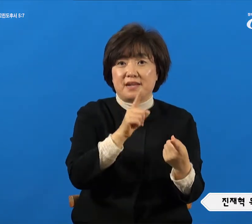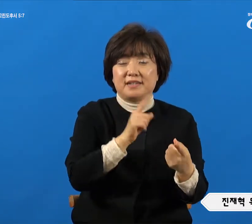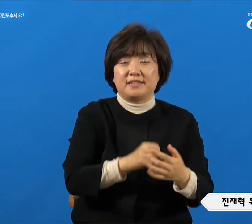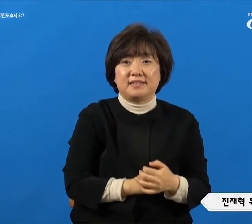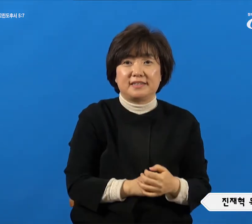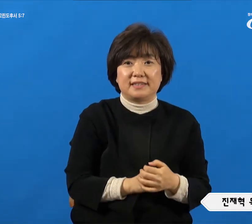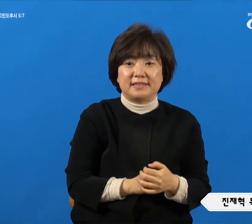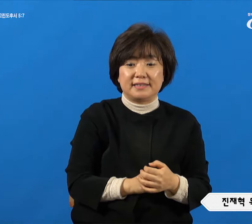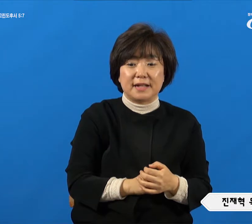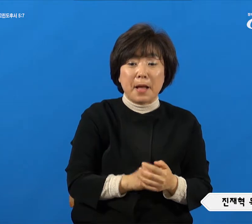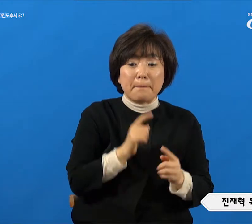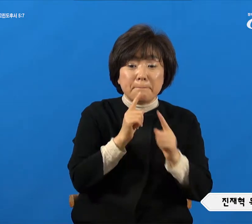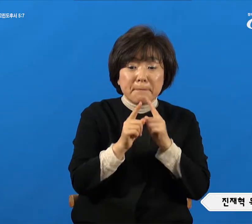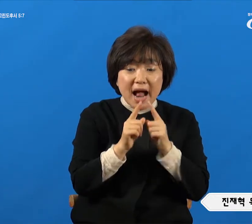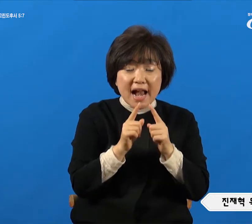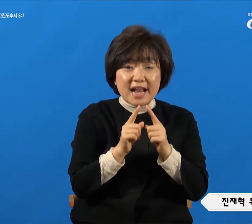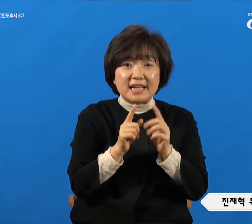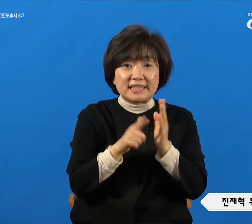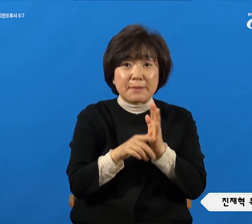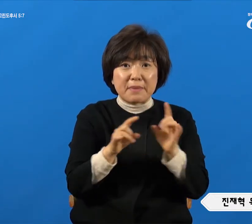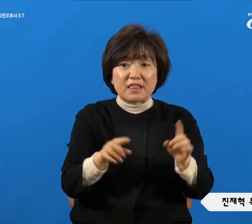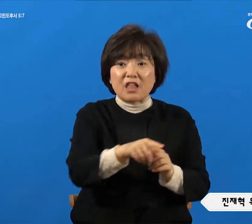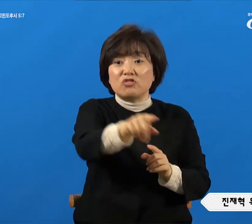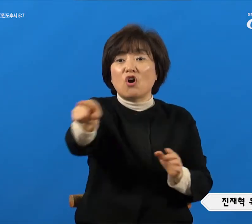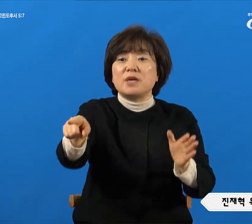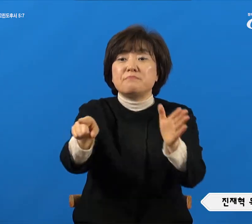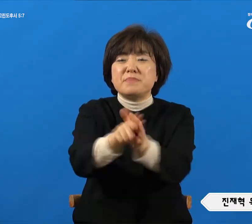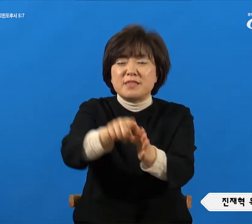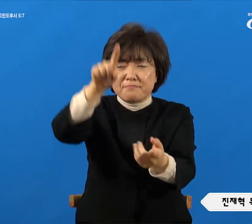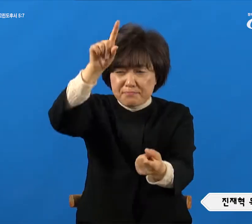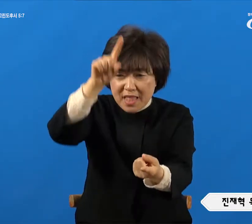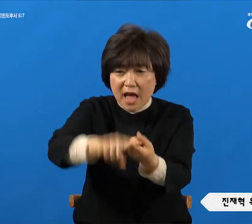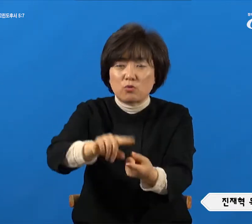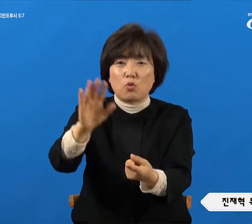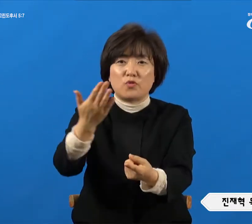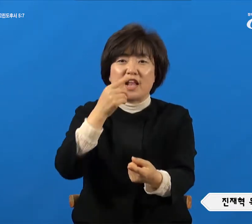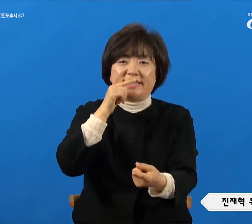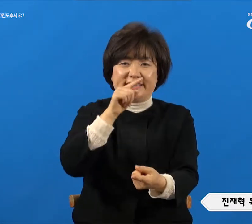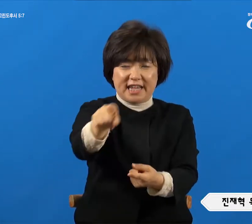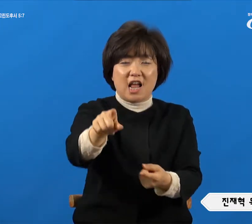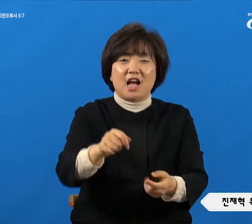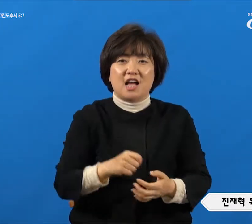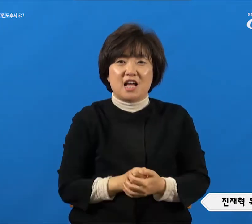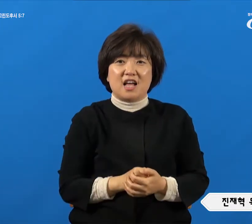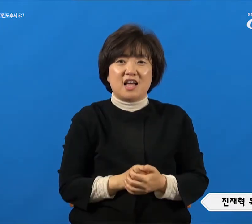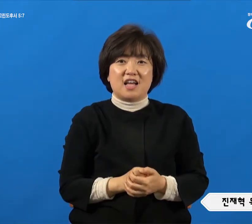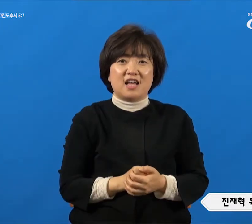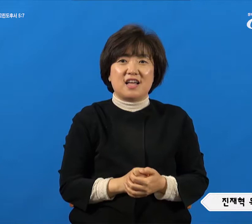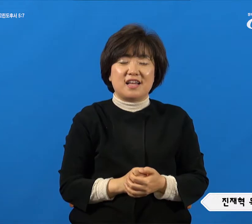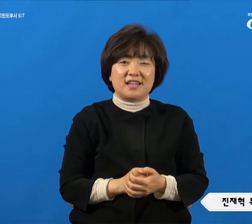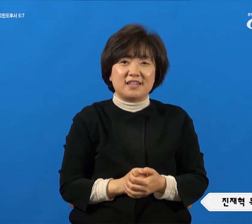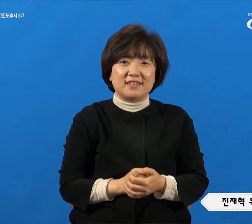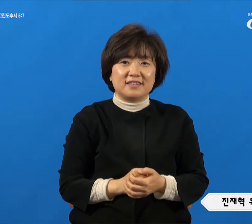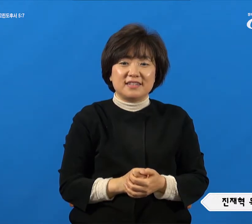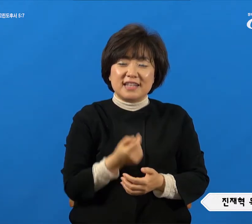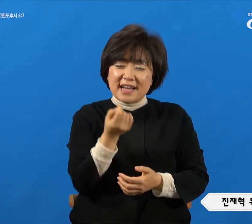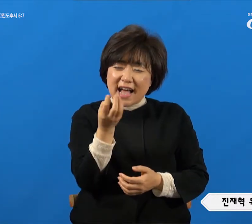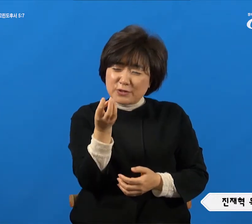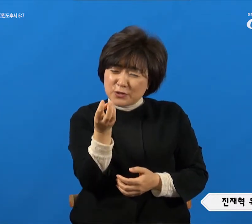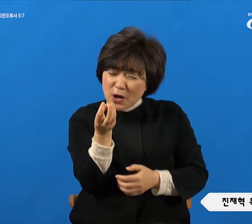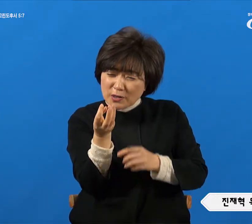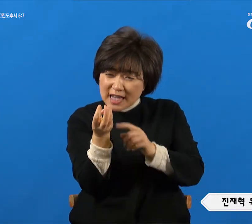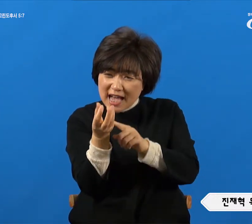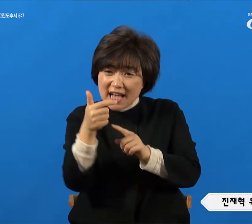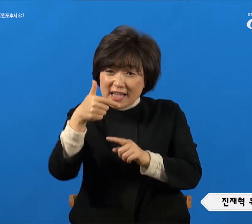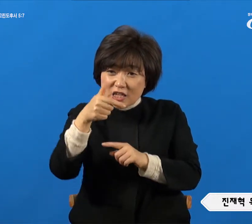하셨습니다. 말씀하실 때마다 너희 믿음대로 될지라 라고 말씀하셨습니다.